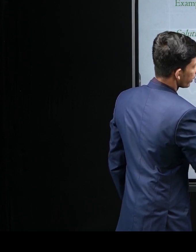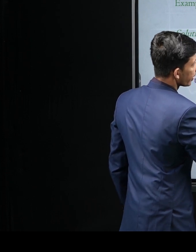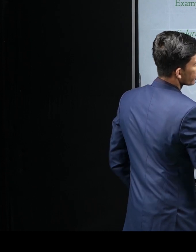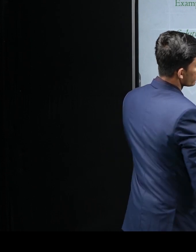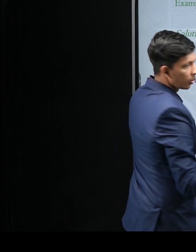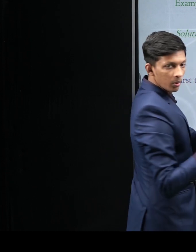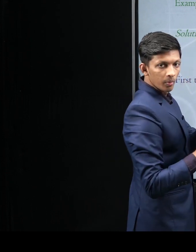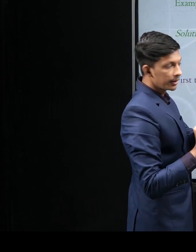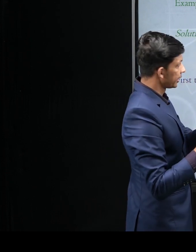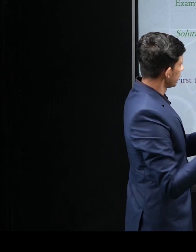1/243.